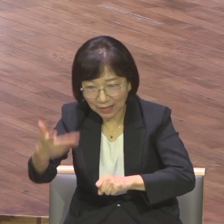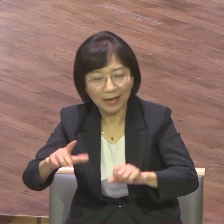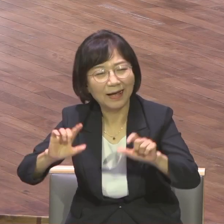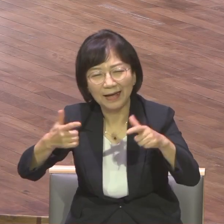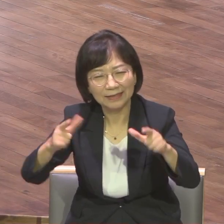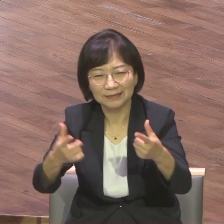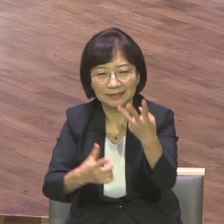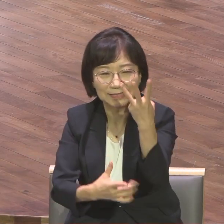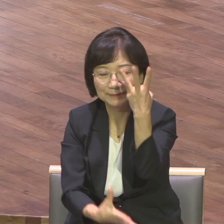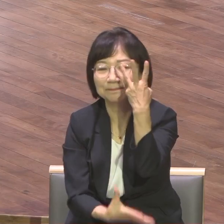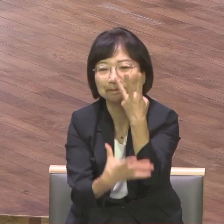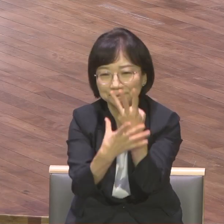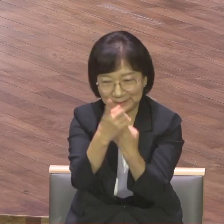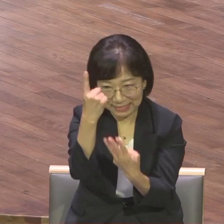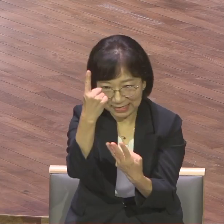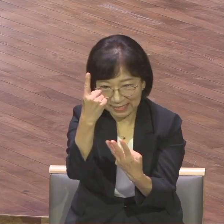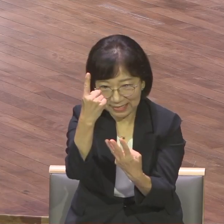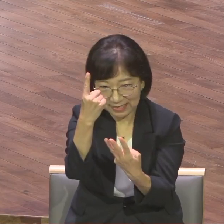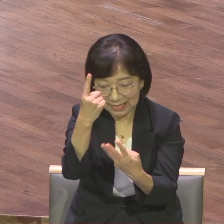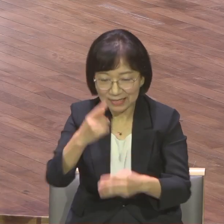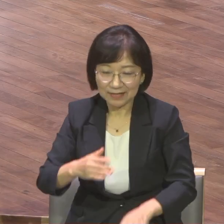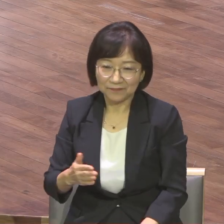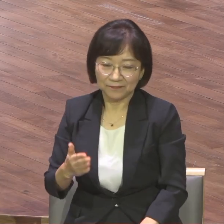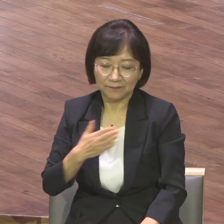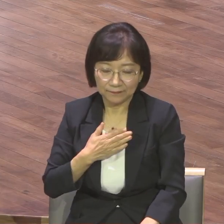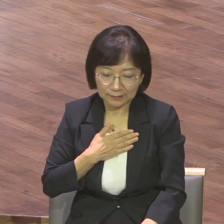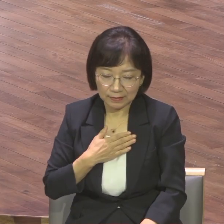모태신앙인 제가, 목사인 제가